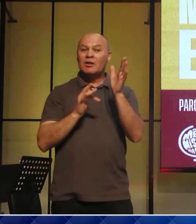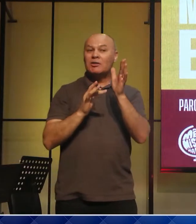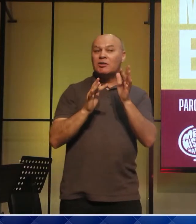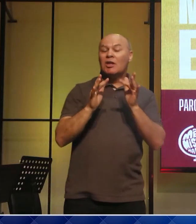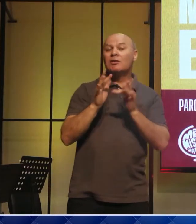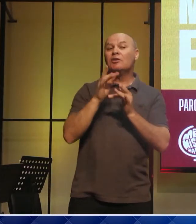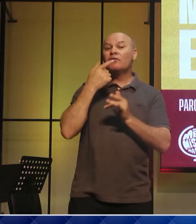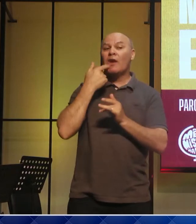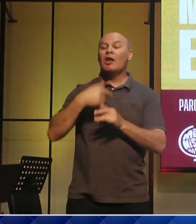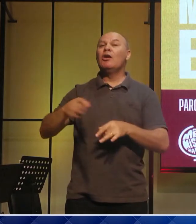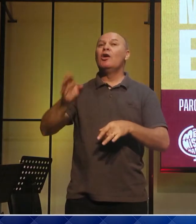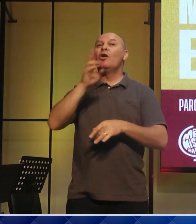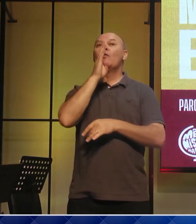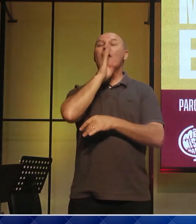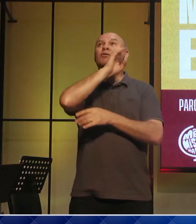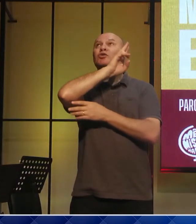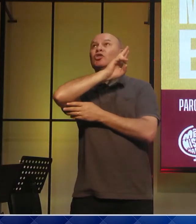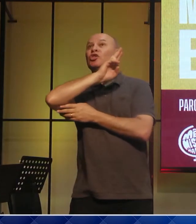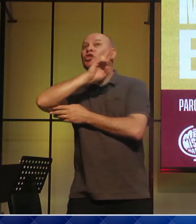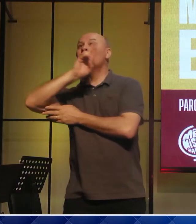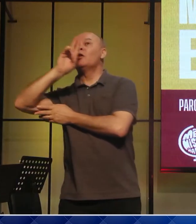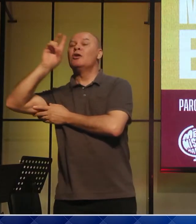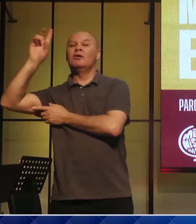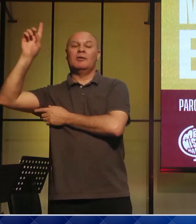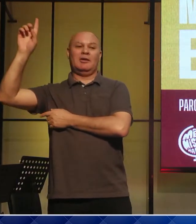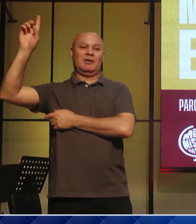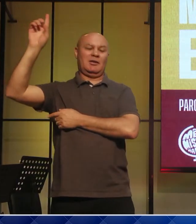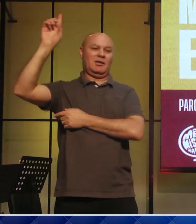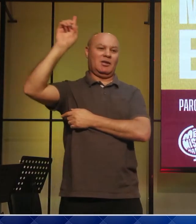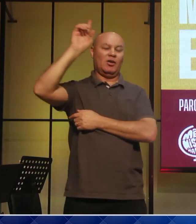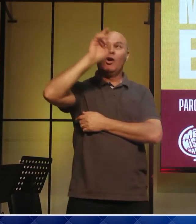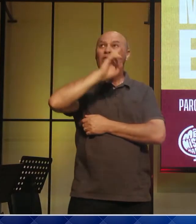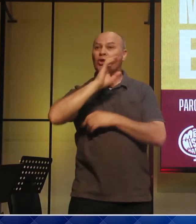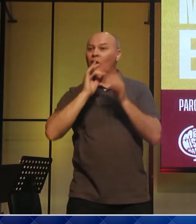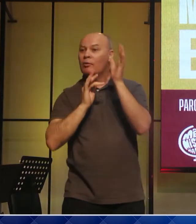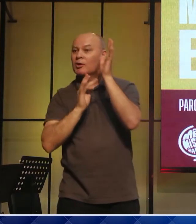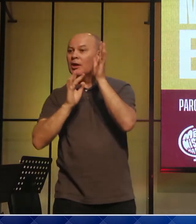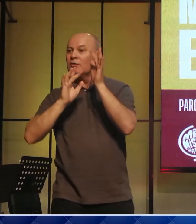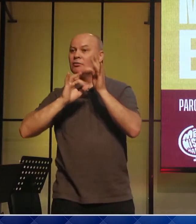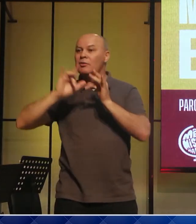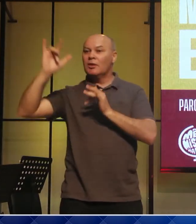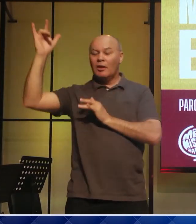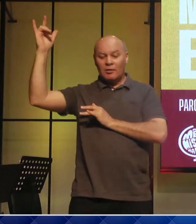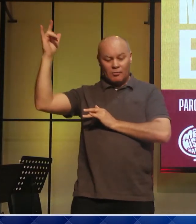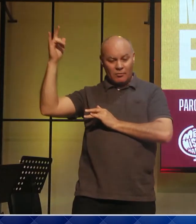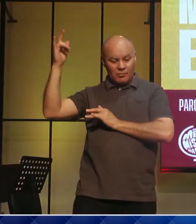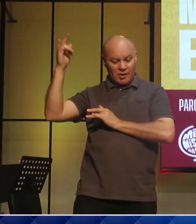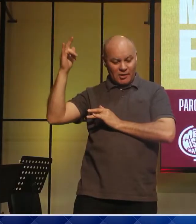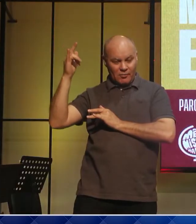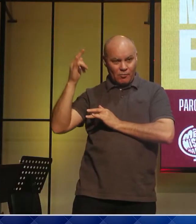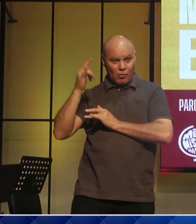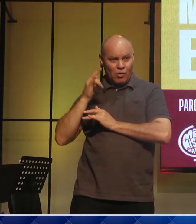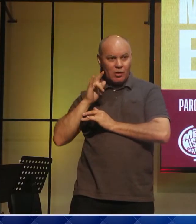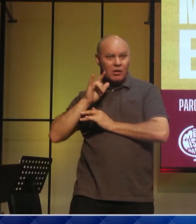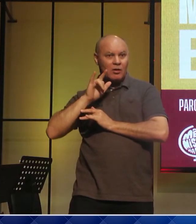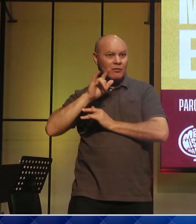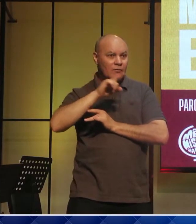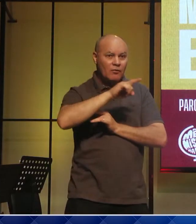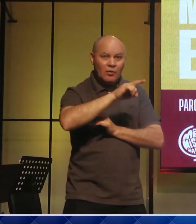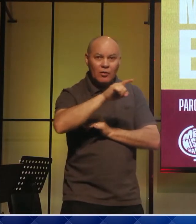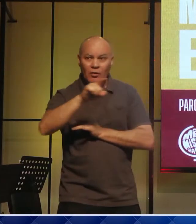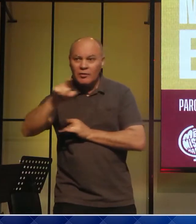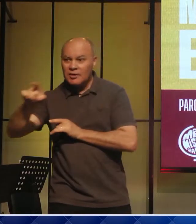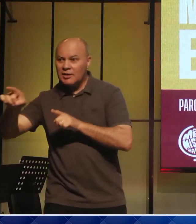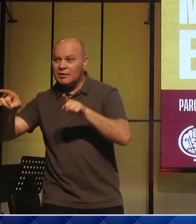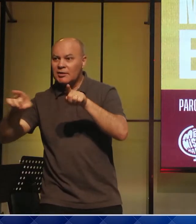farei conhecer, a fim de que o amor com que me amaste esteja neles. Lá, né?